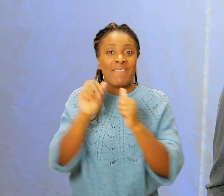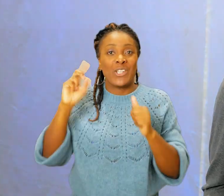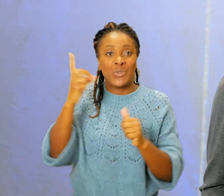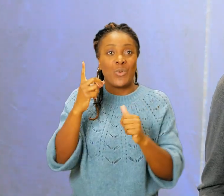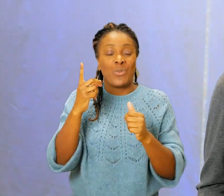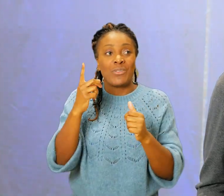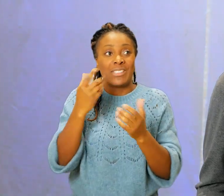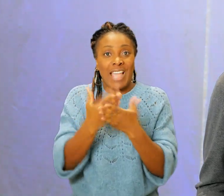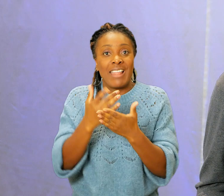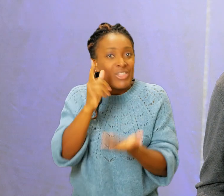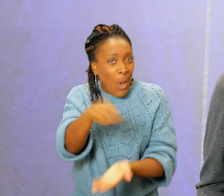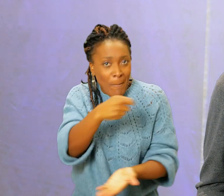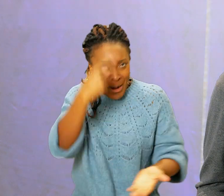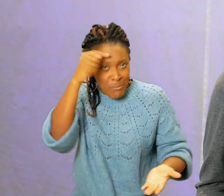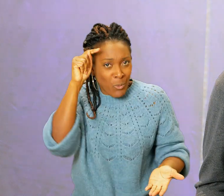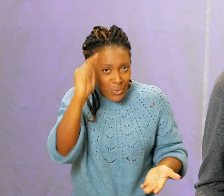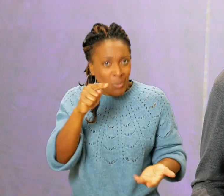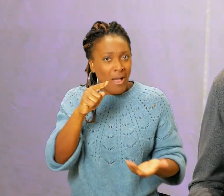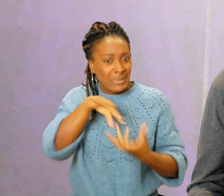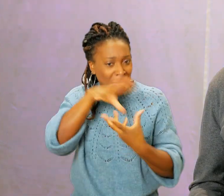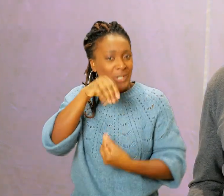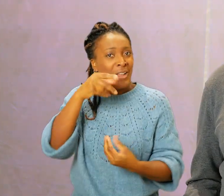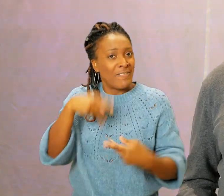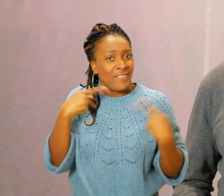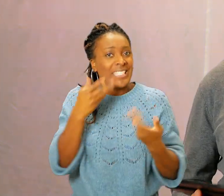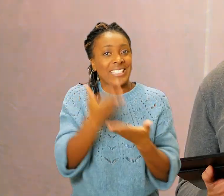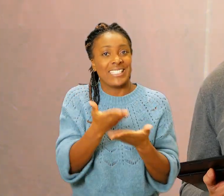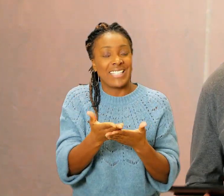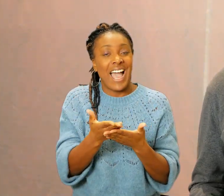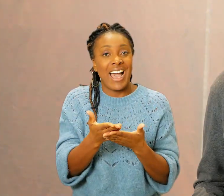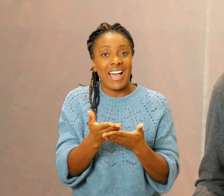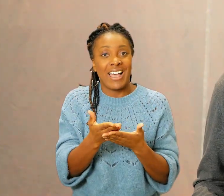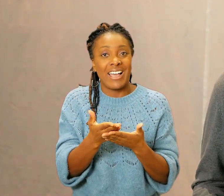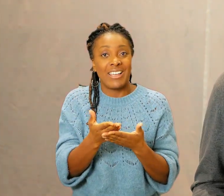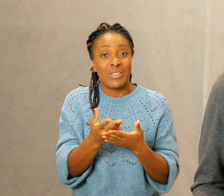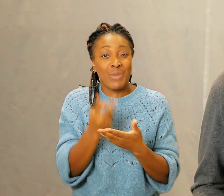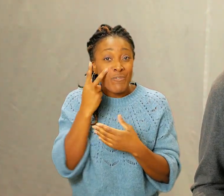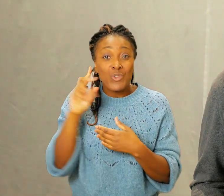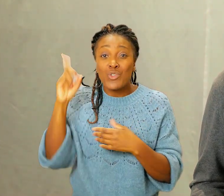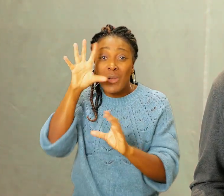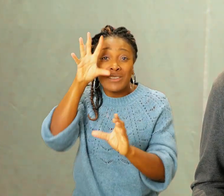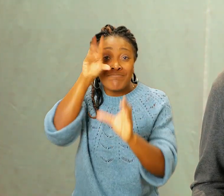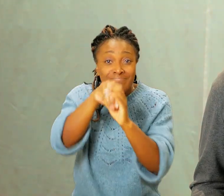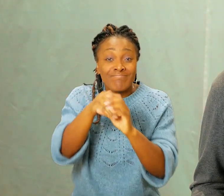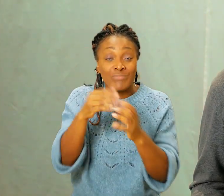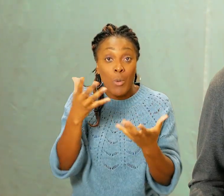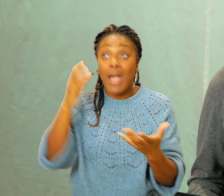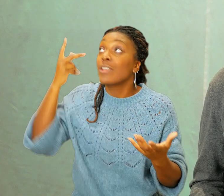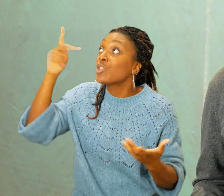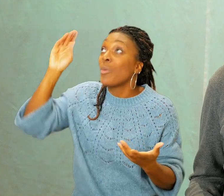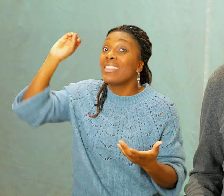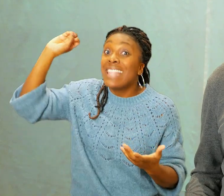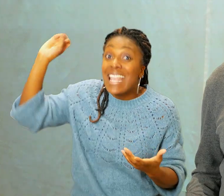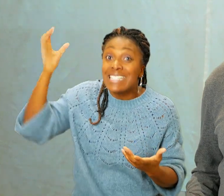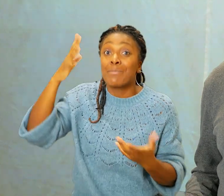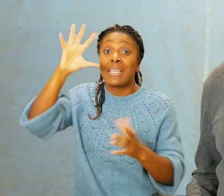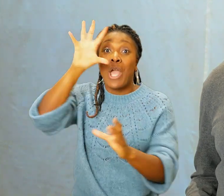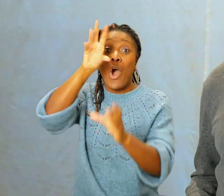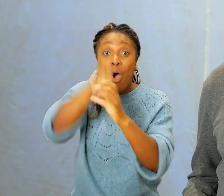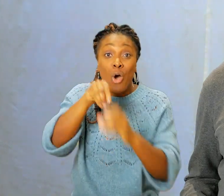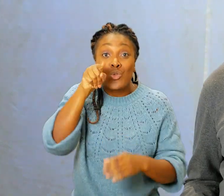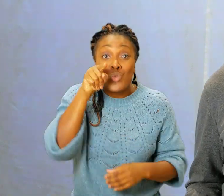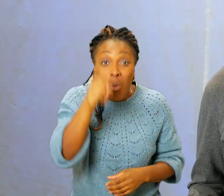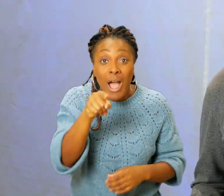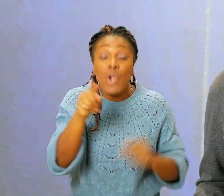toi aujourd'hui. Est-ce que tu te rends compte de ce que Dieu a placé en toi? Son esprit. Le même esprit qui a ressuscité